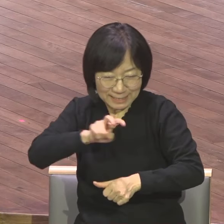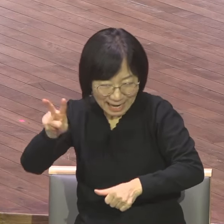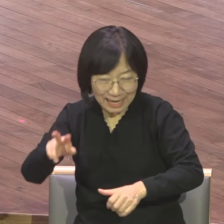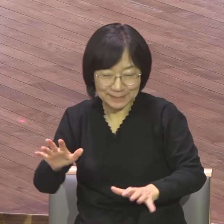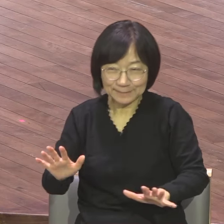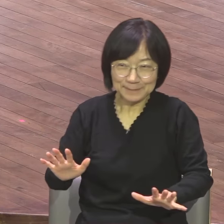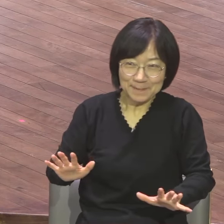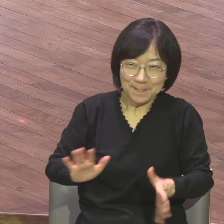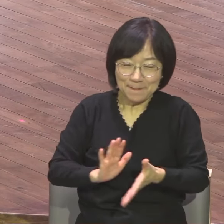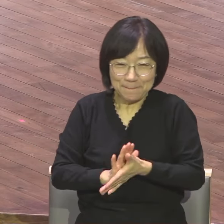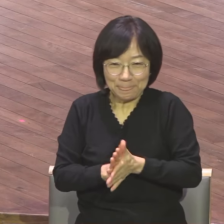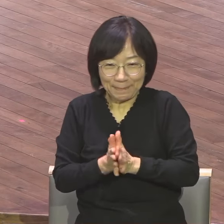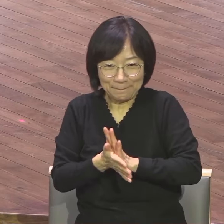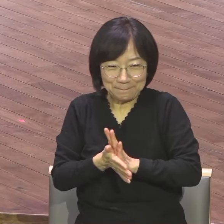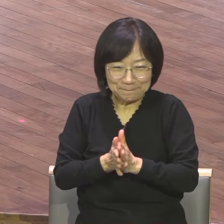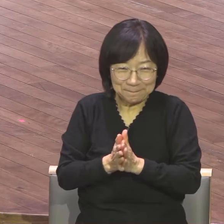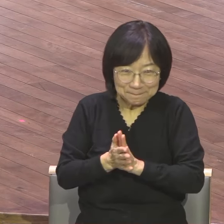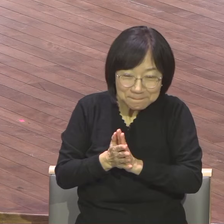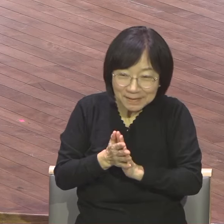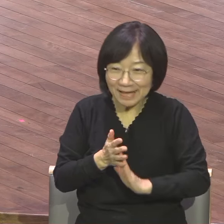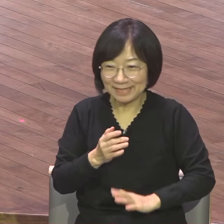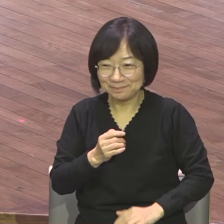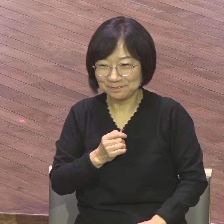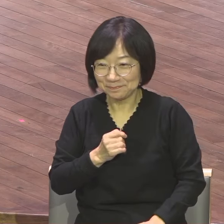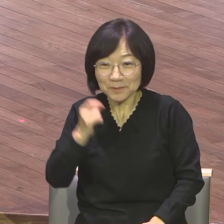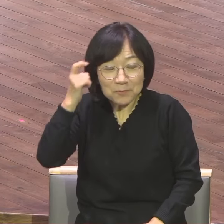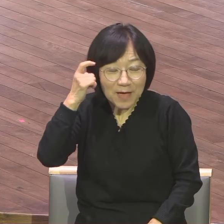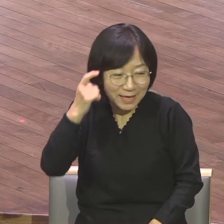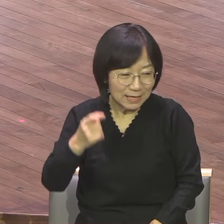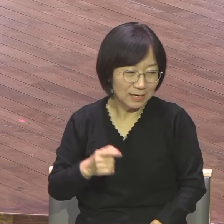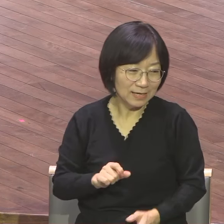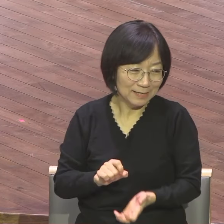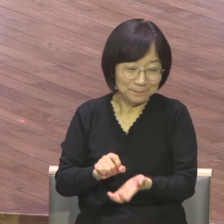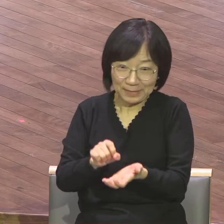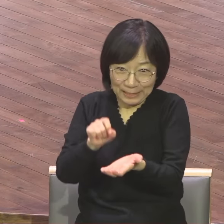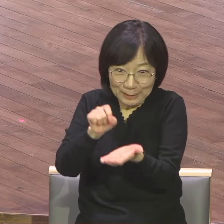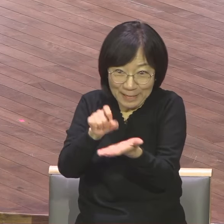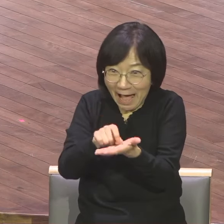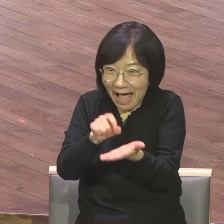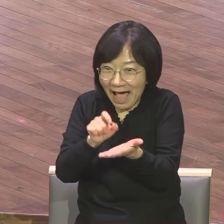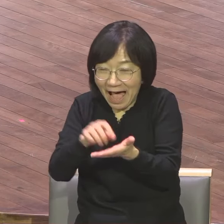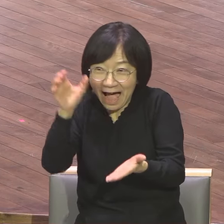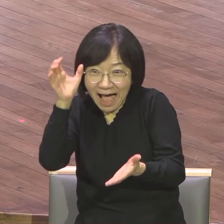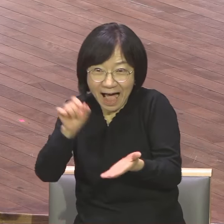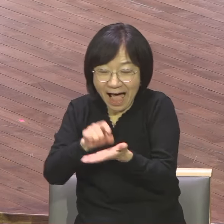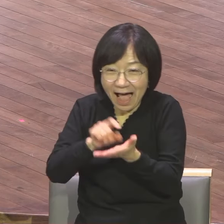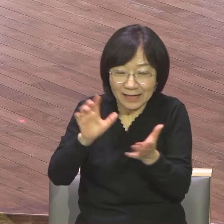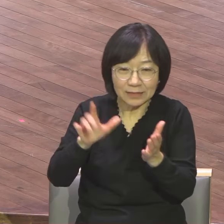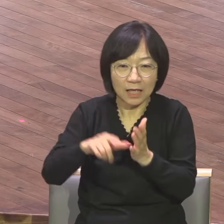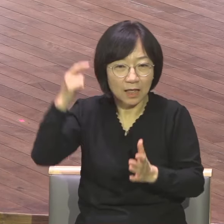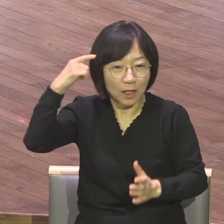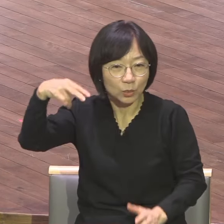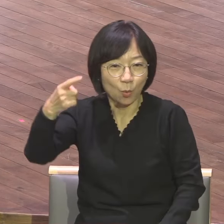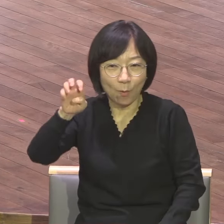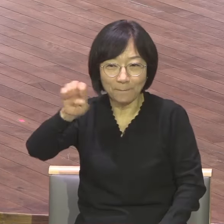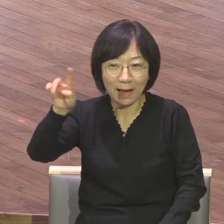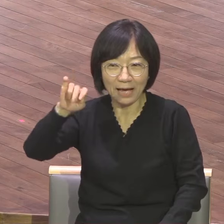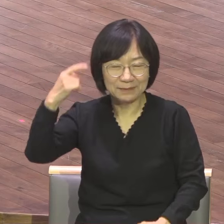왜 보느냐 이 축구를 다 보고 말이야 막 도파민이 확